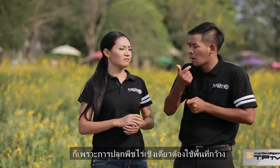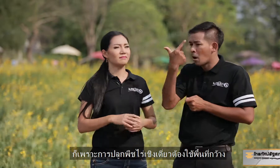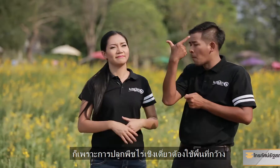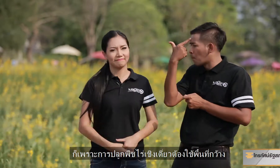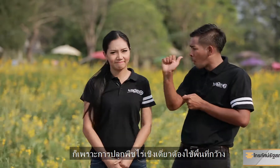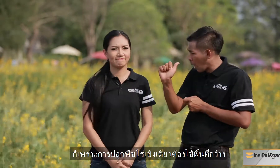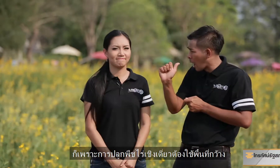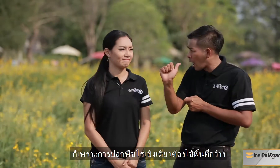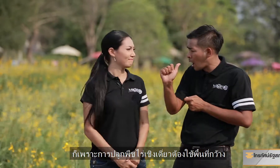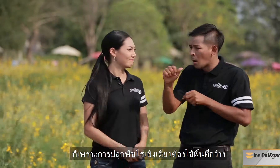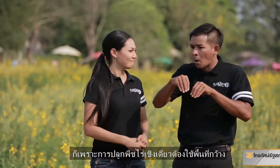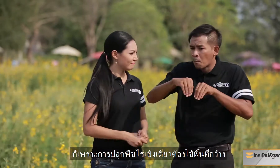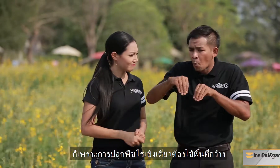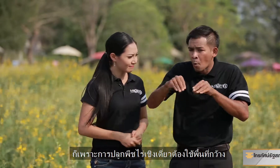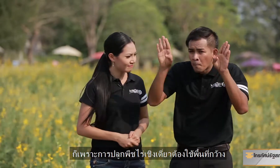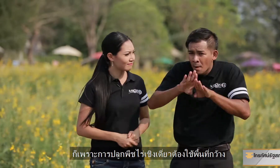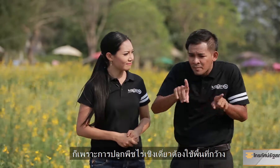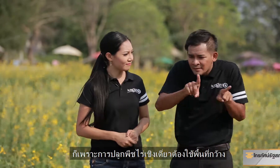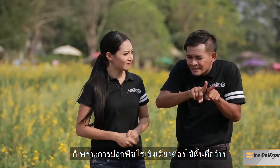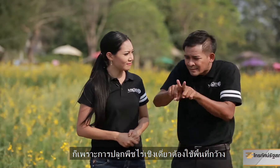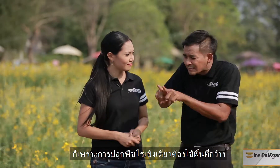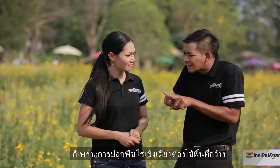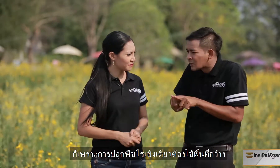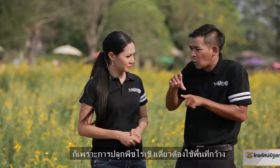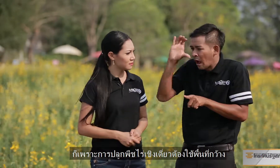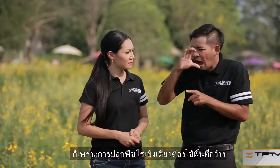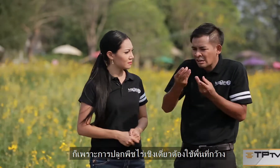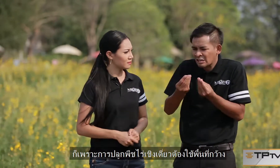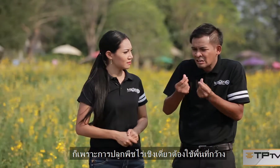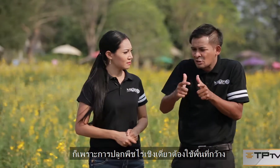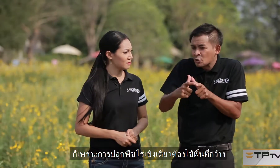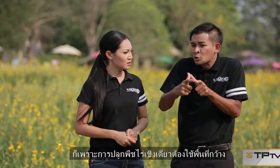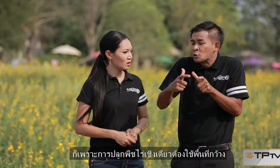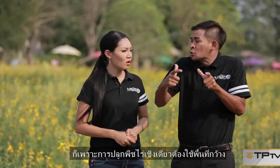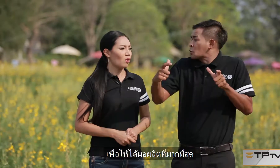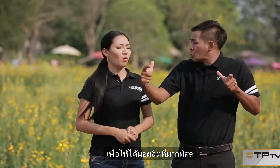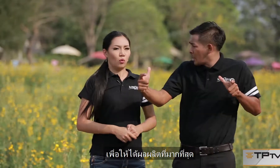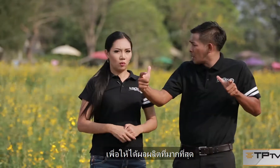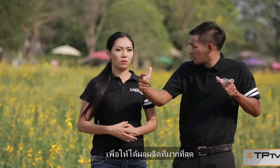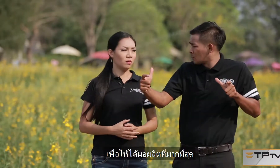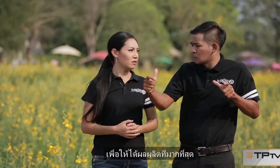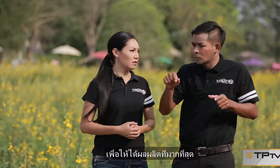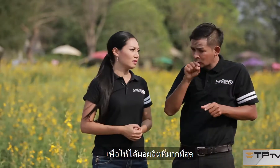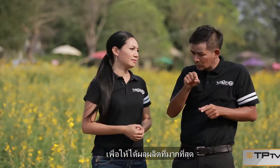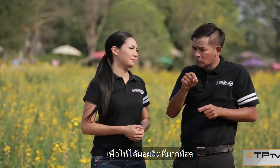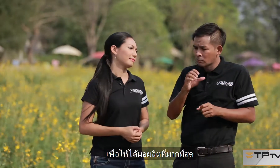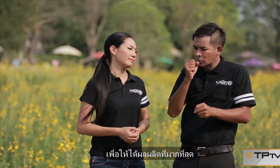ปลูกพืชไร่เชิงเดี่ยวต้องใช้พื้นที่กว้างเพื่อให้ได้ผลผลิตที่มากที่สุ